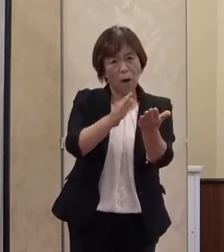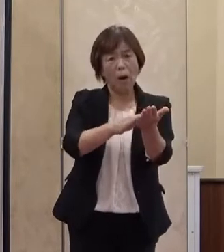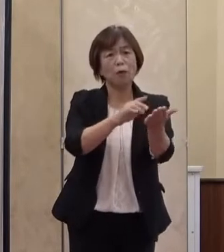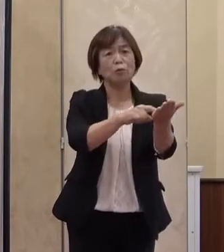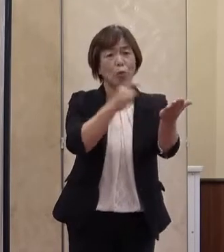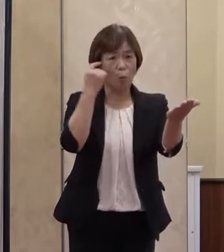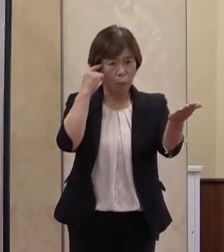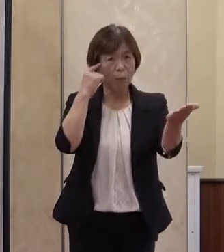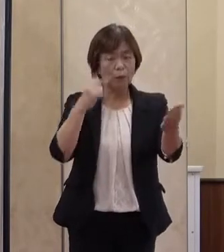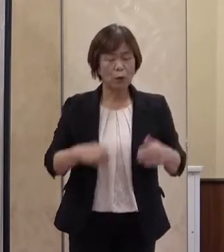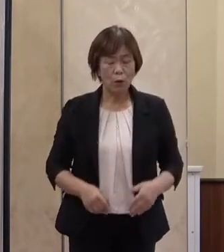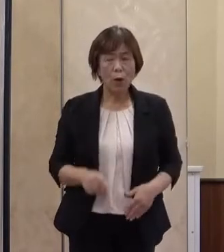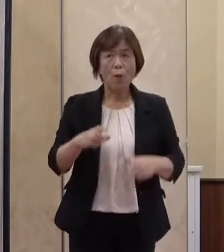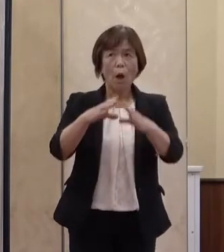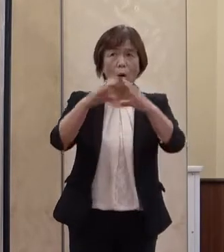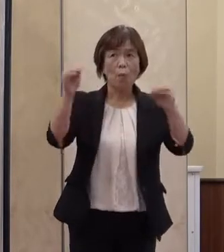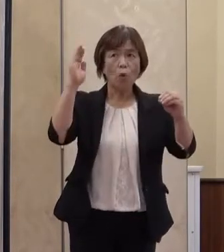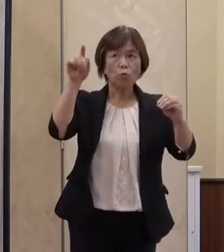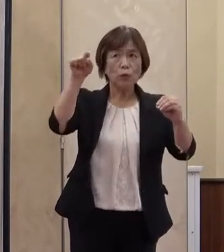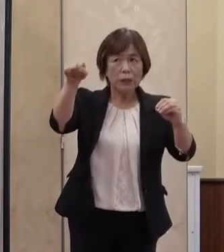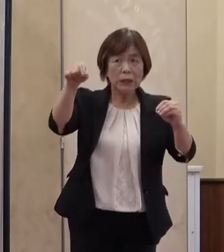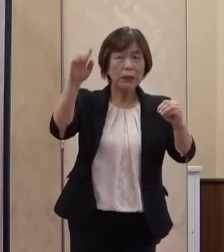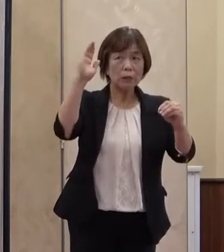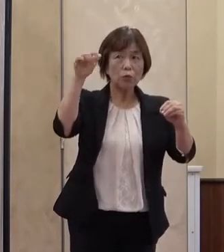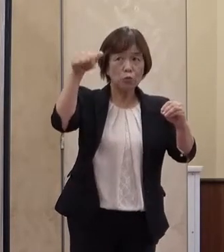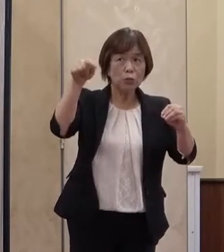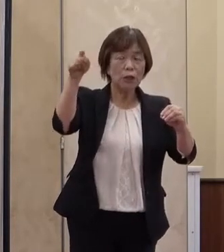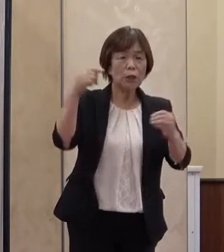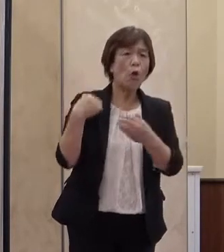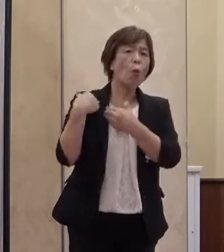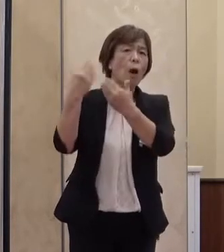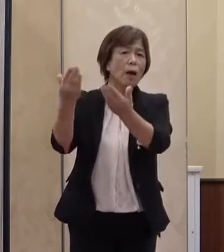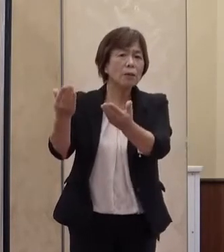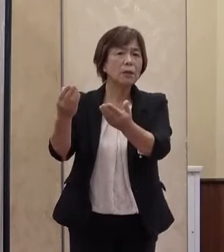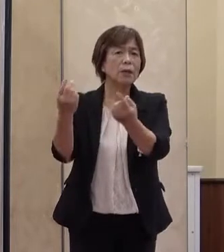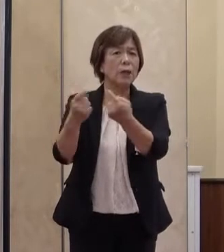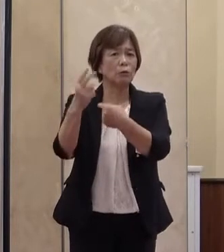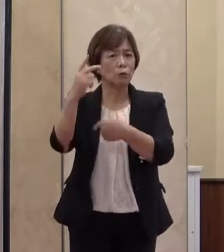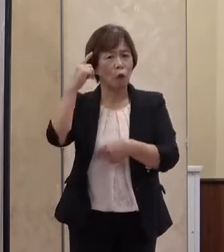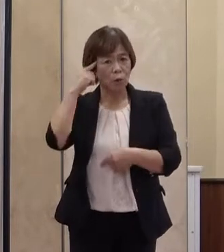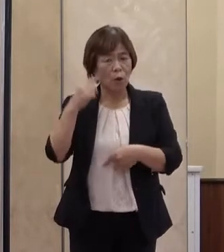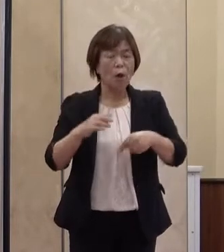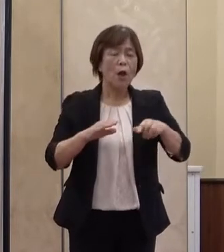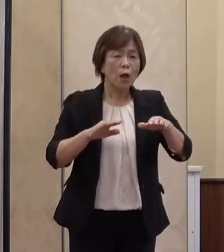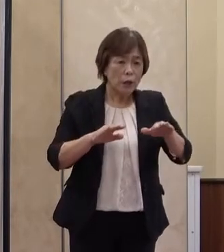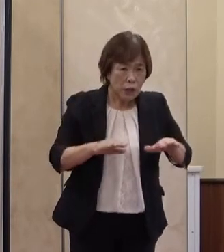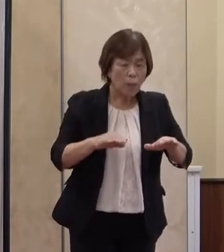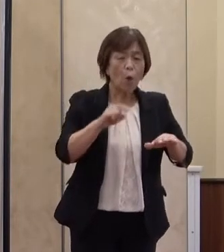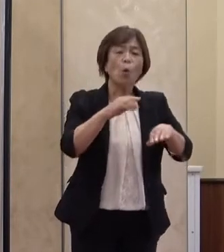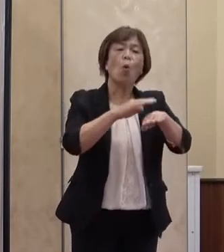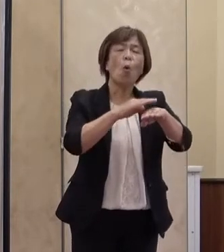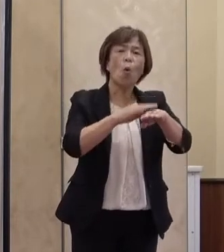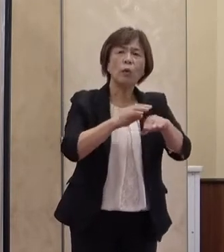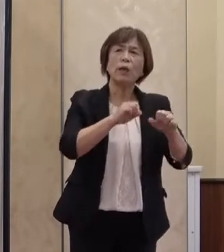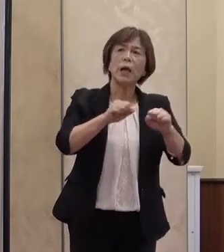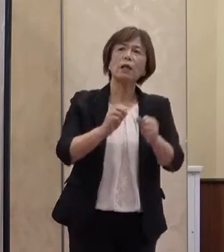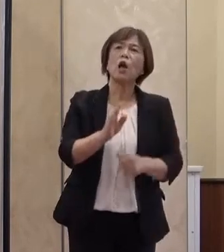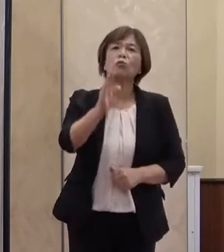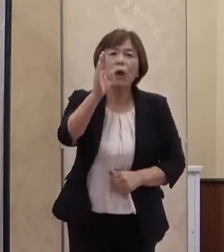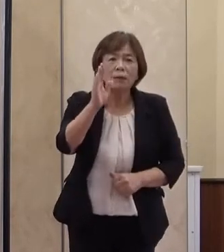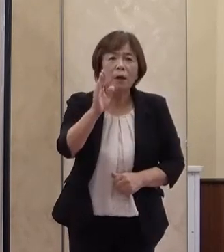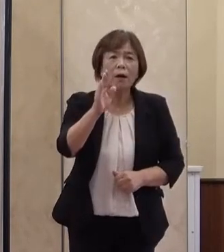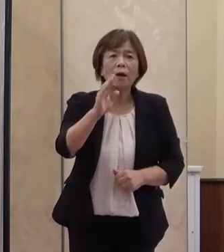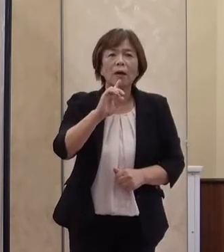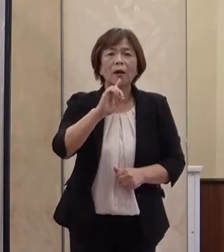それはもう国にお任せしようというふうに思います。特に、現時点でこういうやり方で進めてくださいという